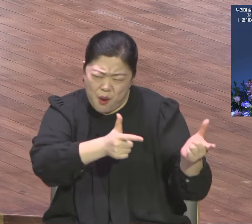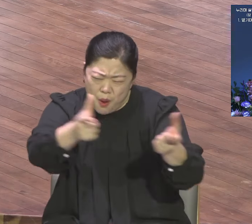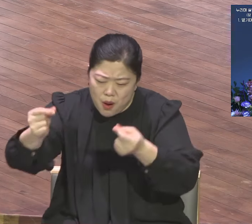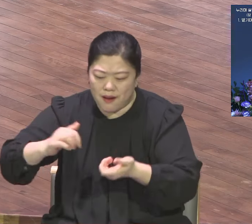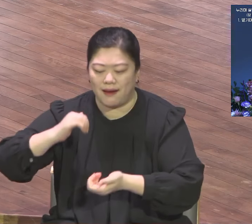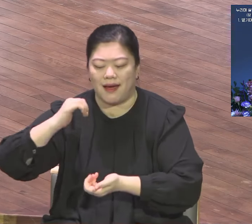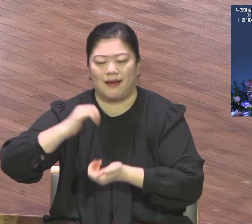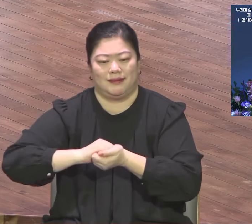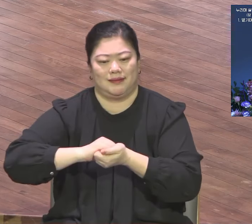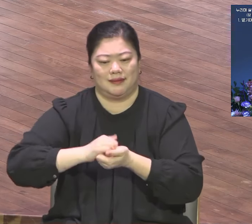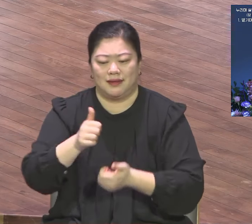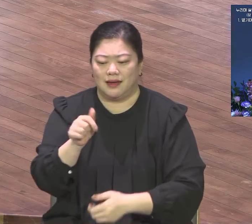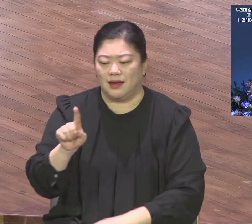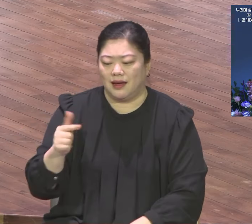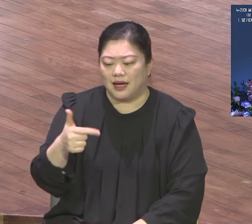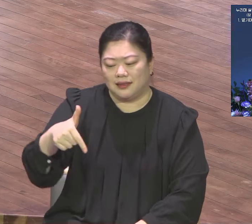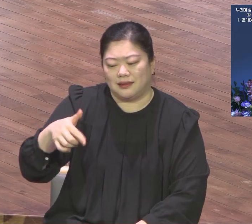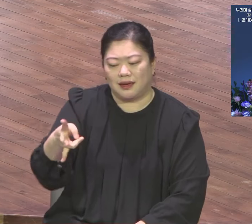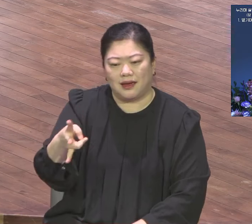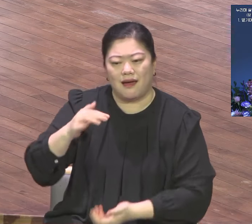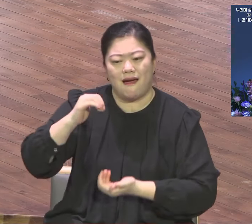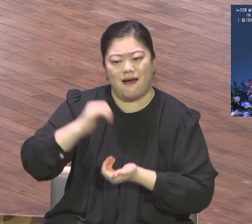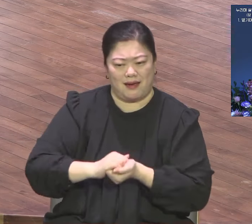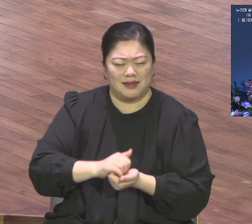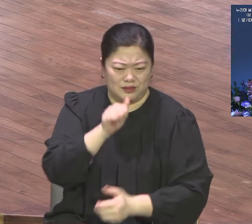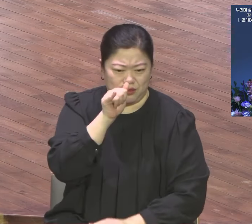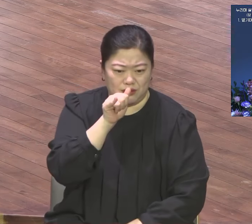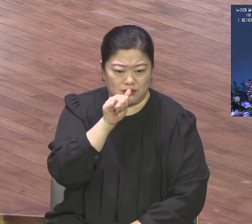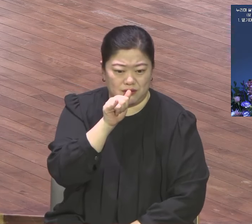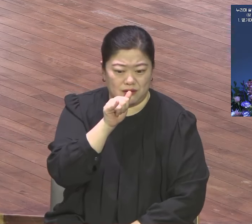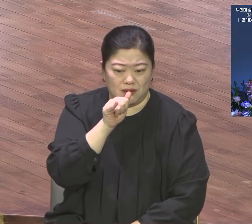인간이라고 잘난 척 할 거 없어요. 교만할 이유 없어요.